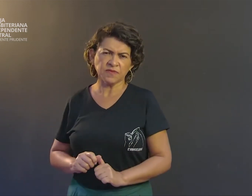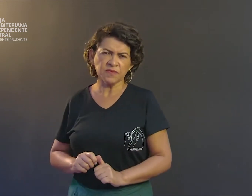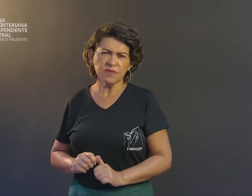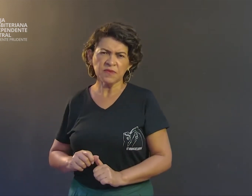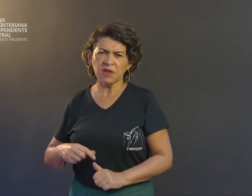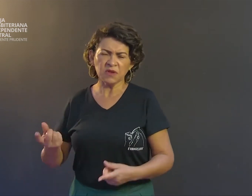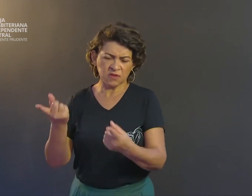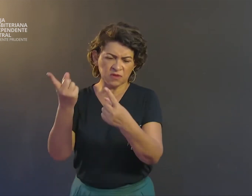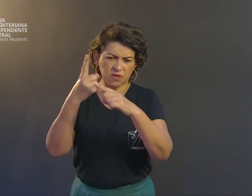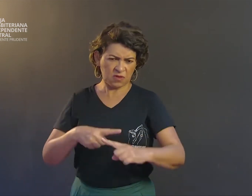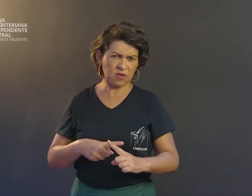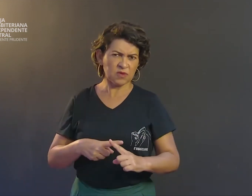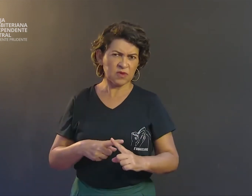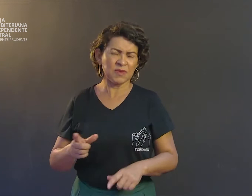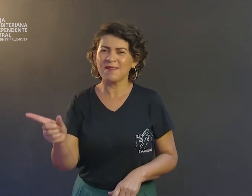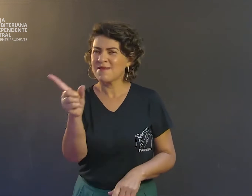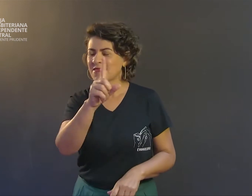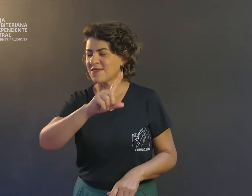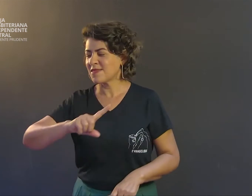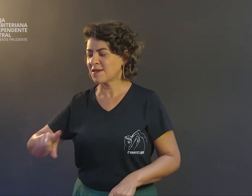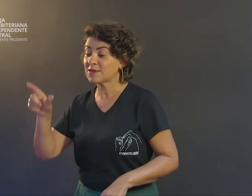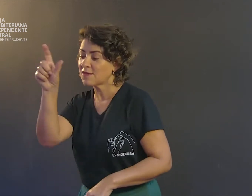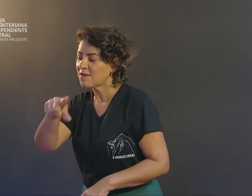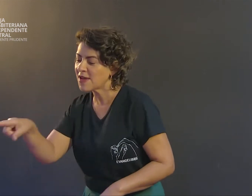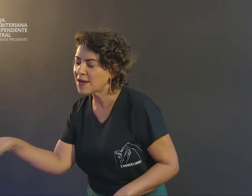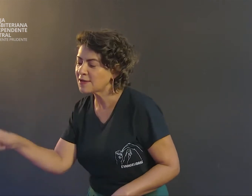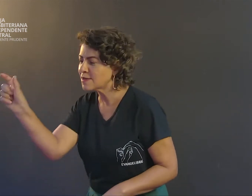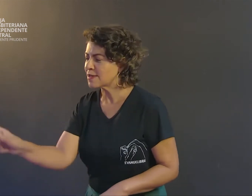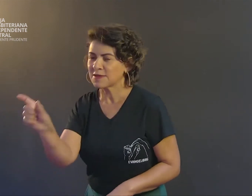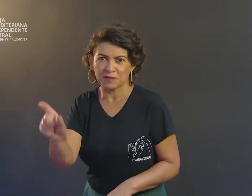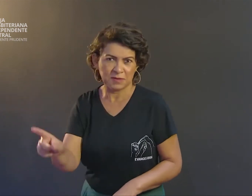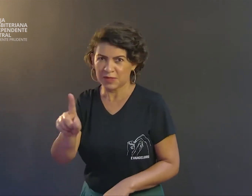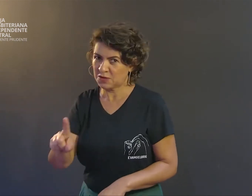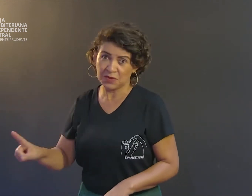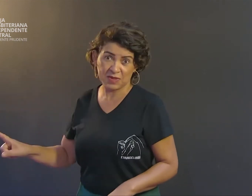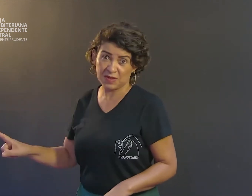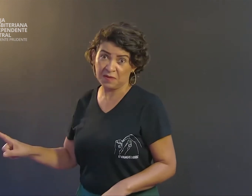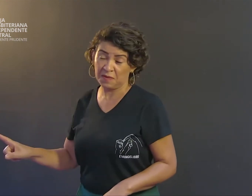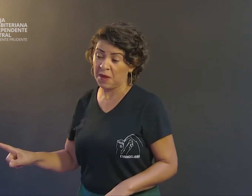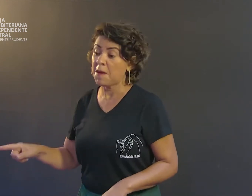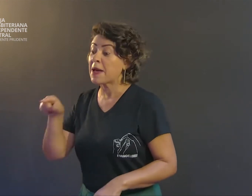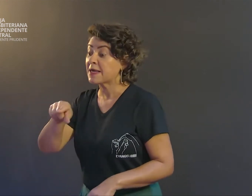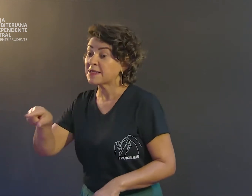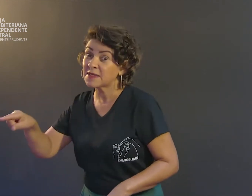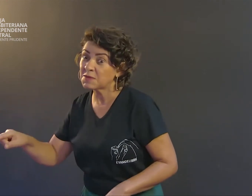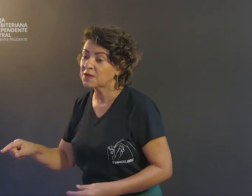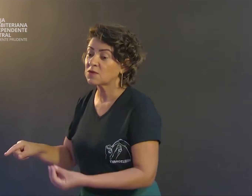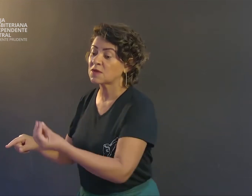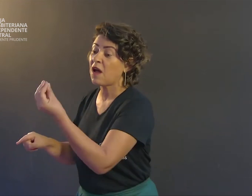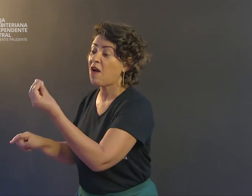adversários não são estes, ainda que sejam usados pelo diabo para nos atacar. É muito